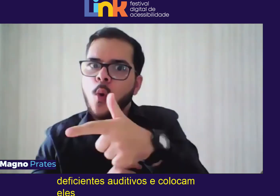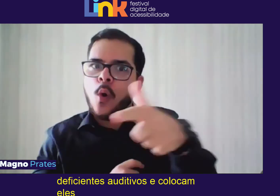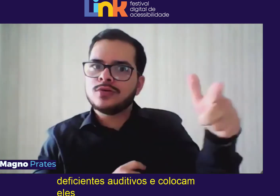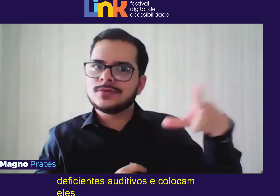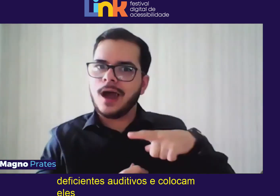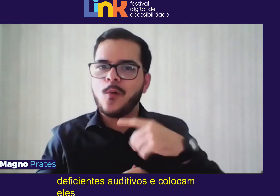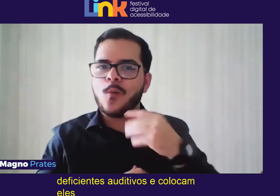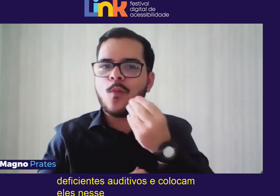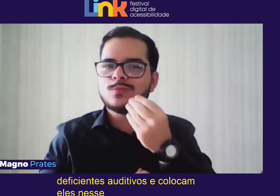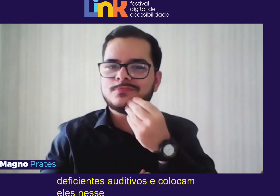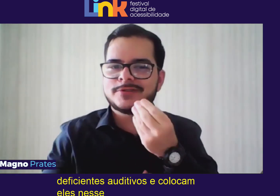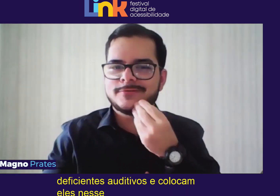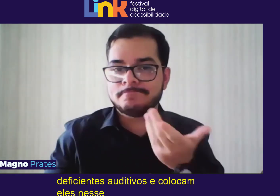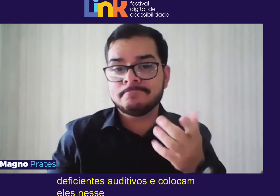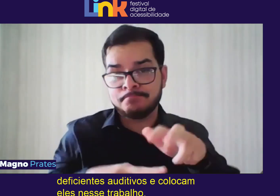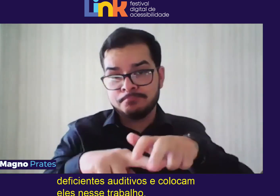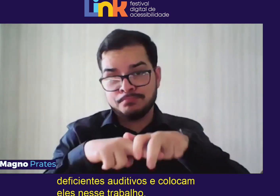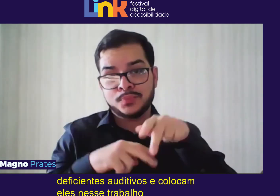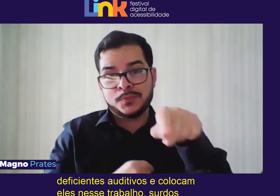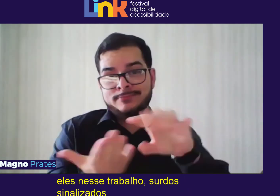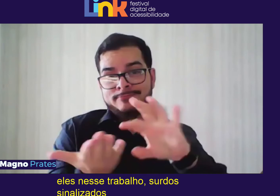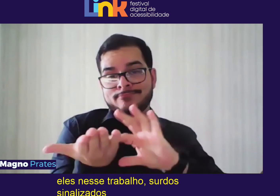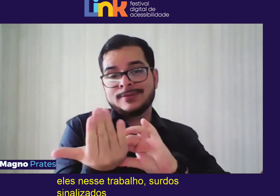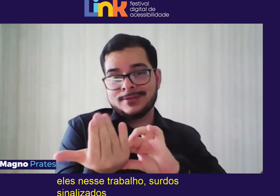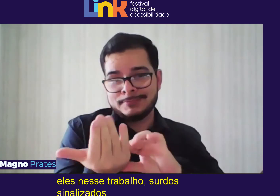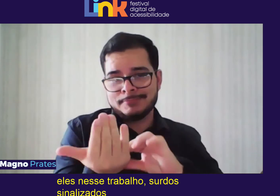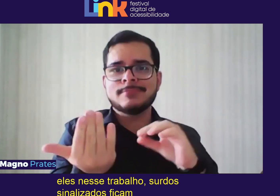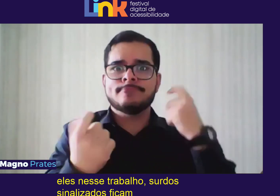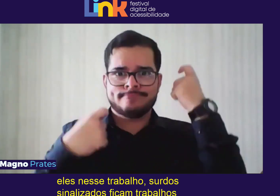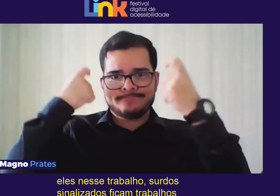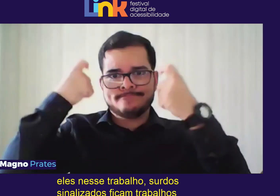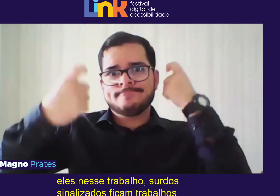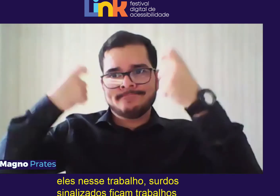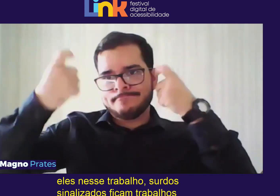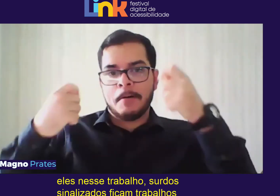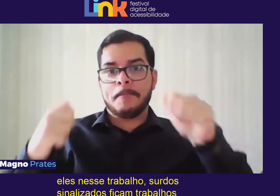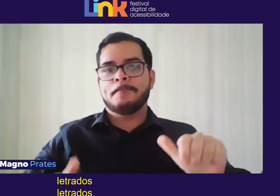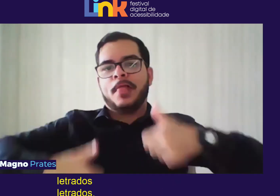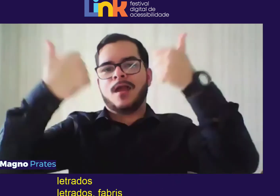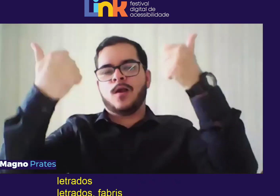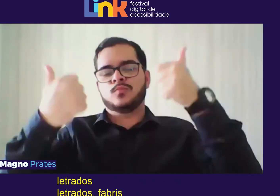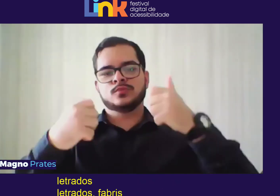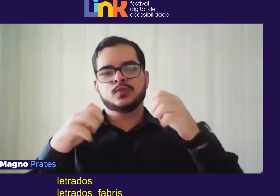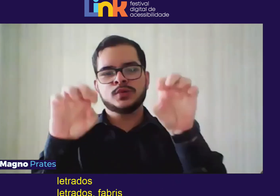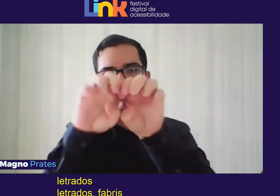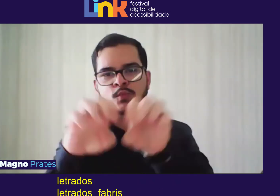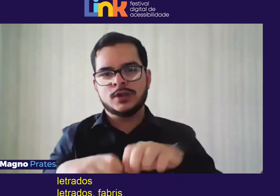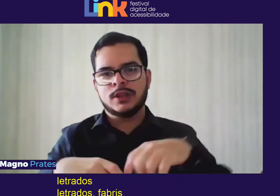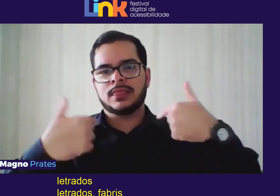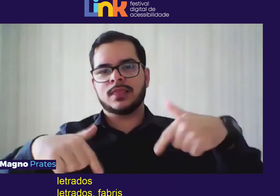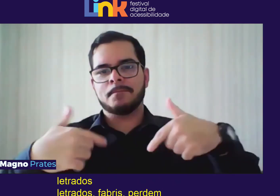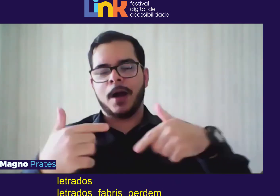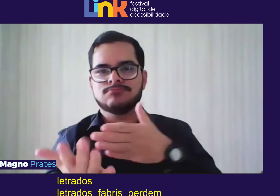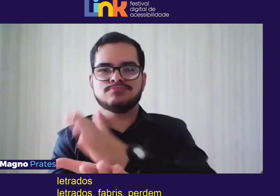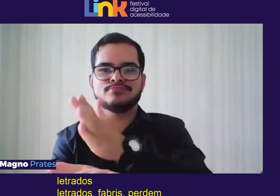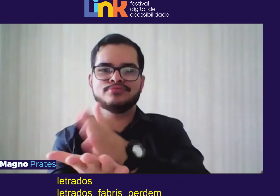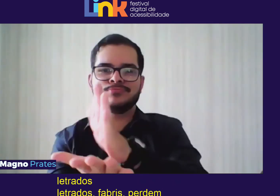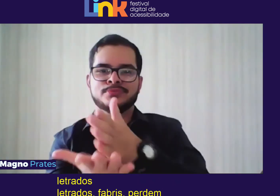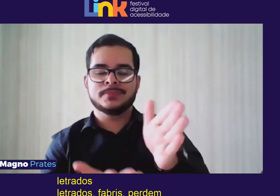trabalhos em mercados, trabalhos fabris. Então, eles perdem essas oportunidades. Então, a CNJS, ela